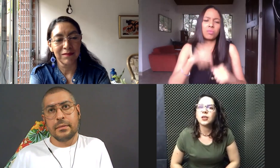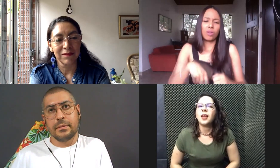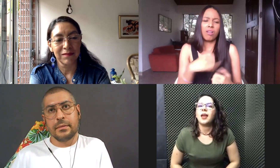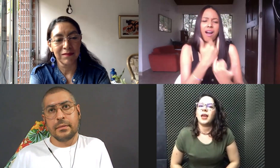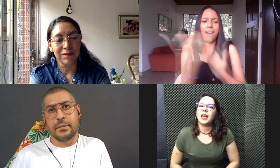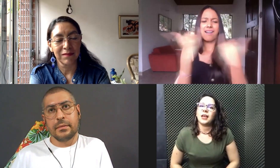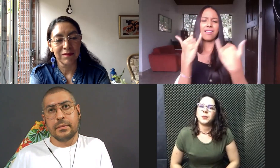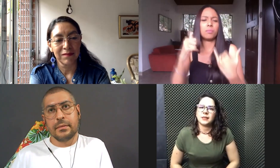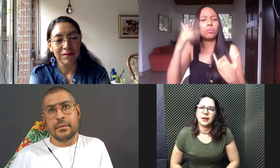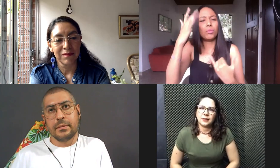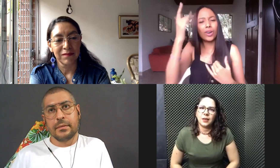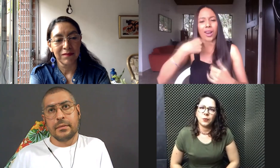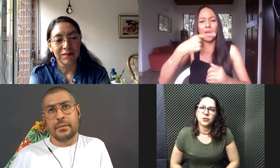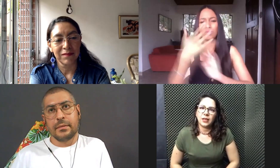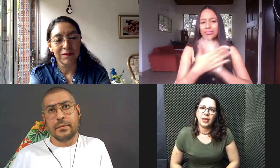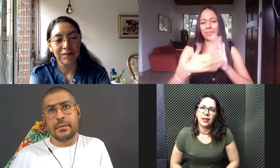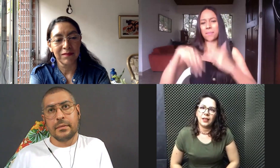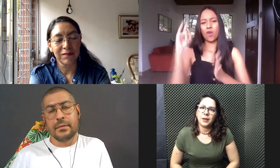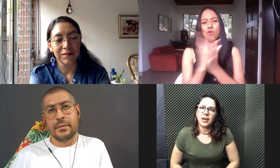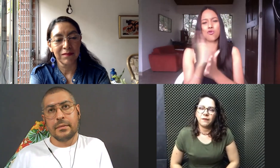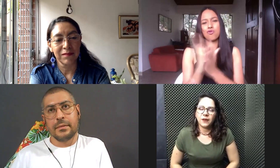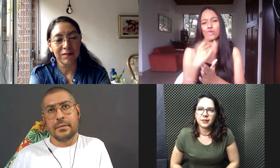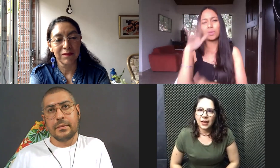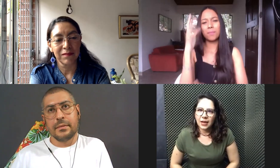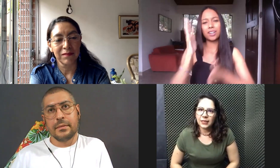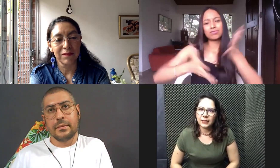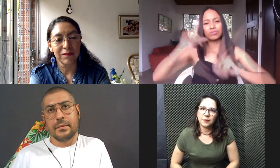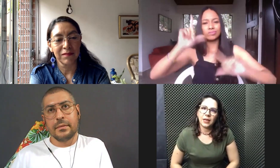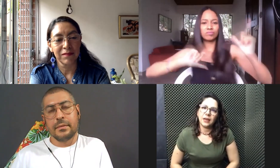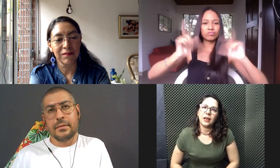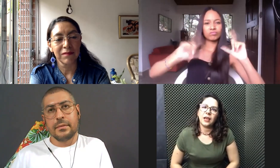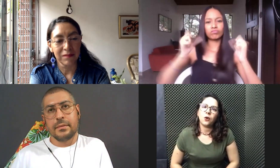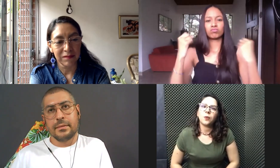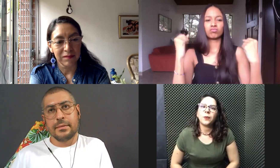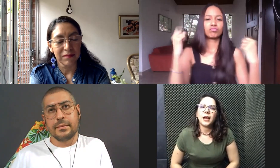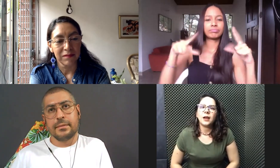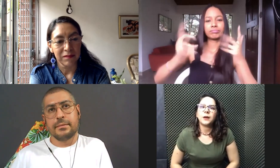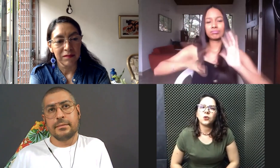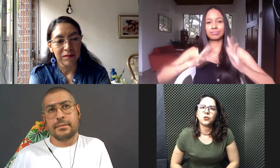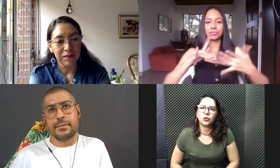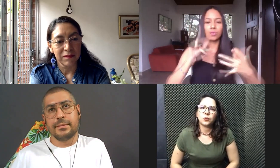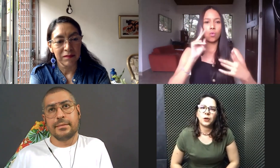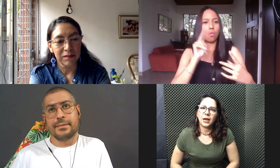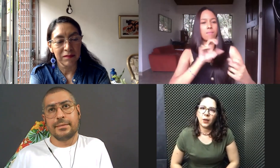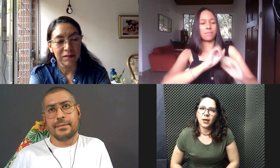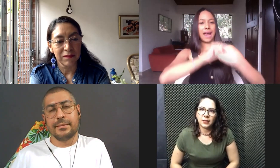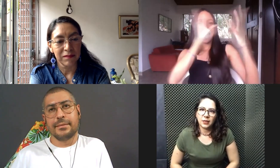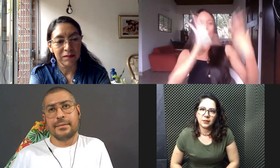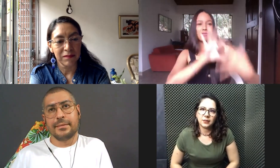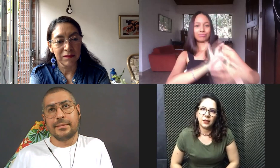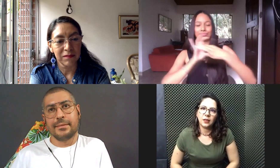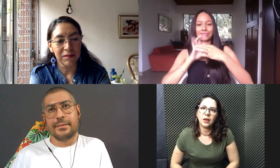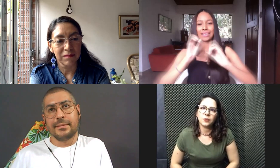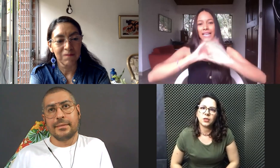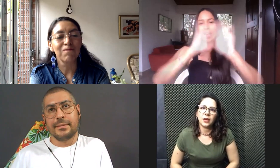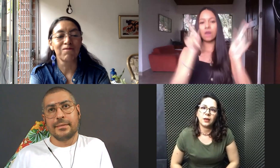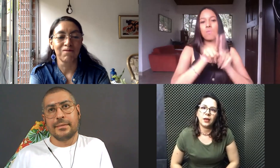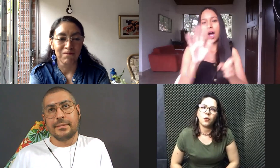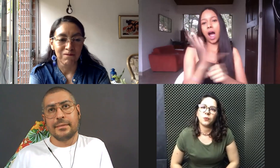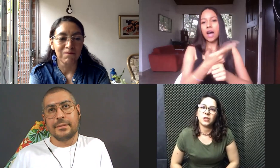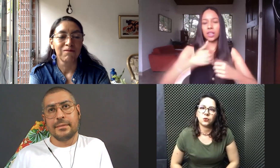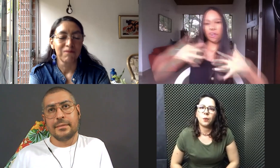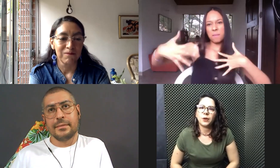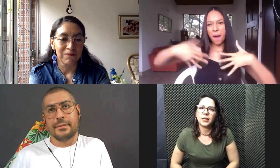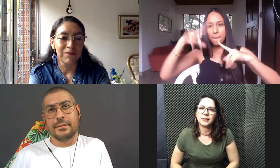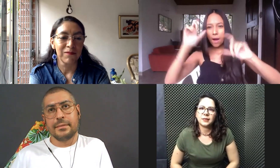todos, expresarse, digamos, de manera facial y también corporal, pero nosotros por la lengua de señas sí, digamos que